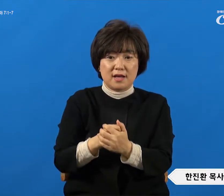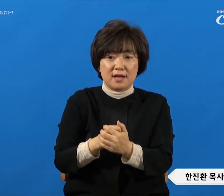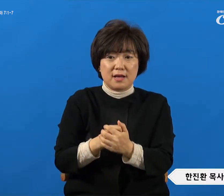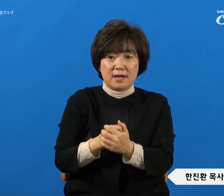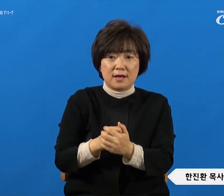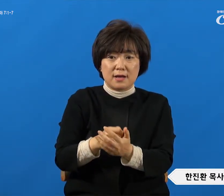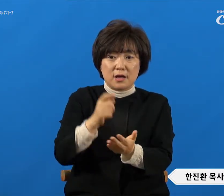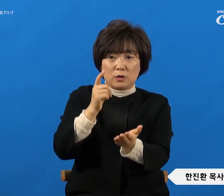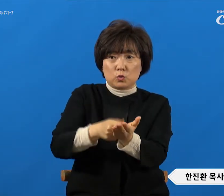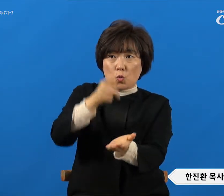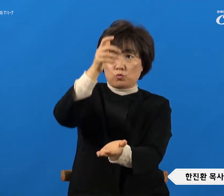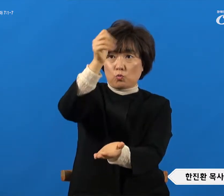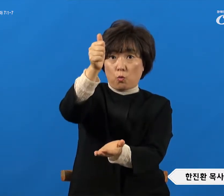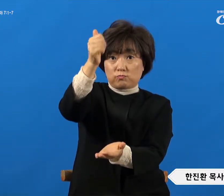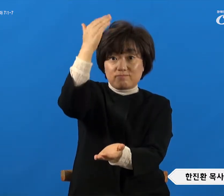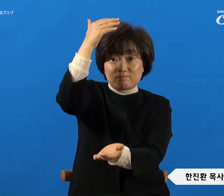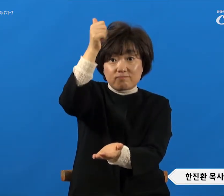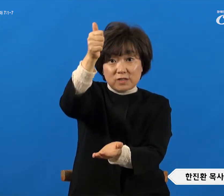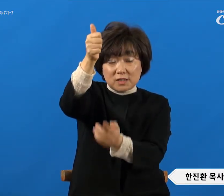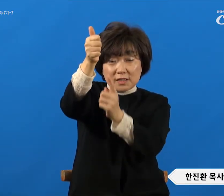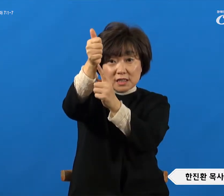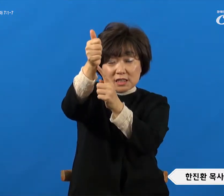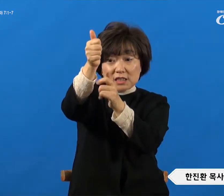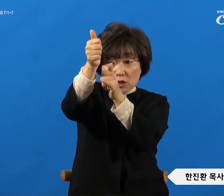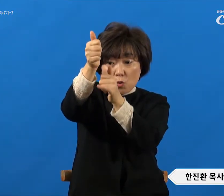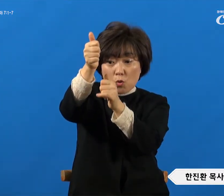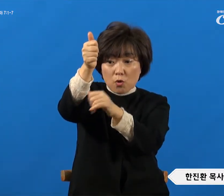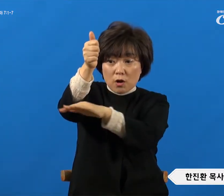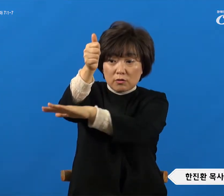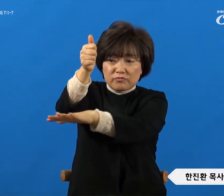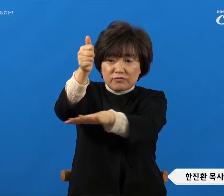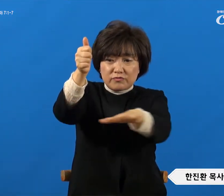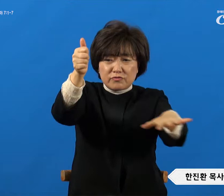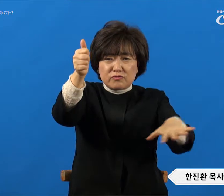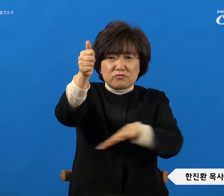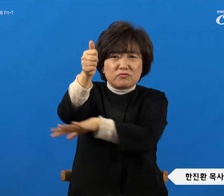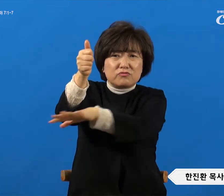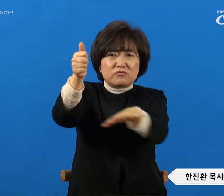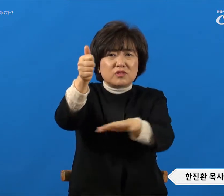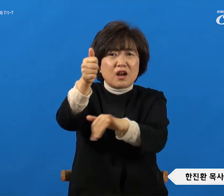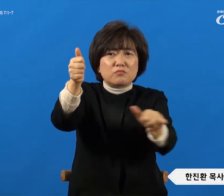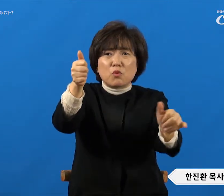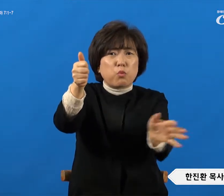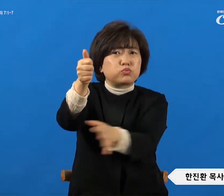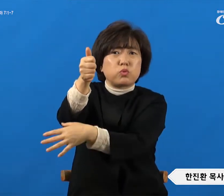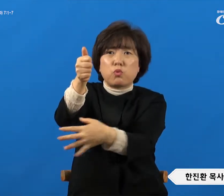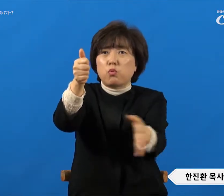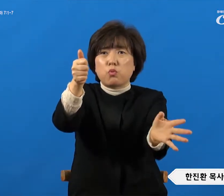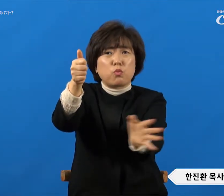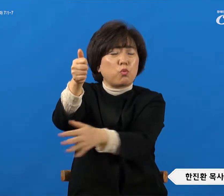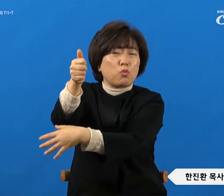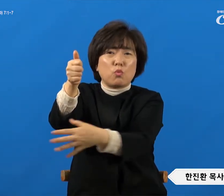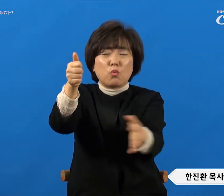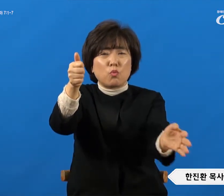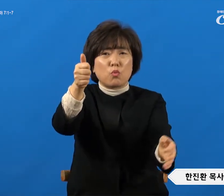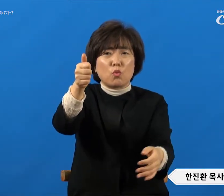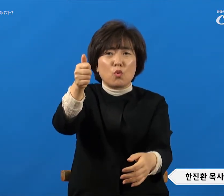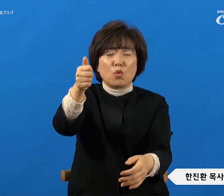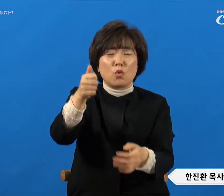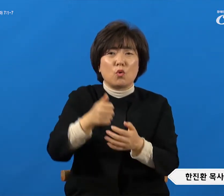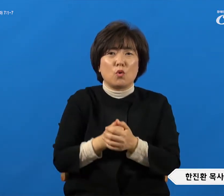최정점에 총독 한 사람은 있었지만은 중간 지도층은 다 와해되어서 그냥 흐지부지 되어